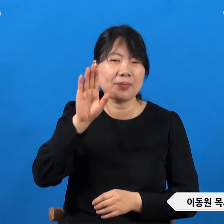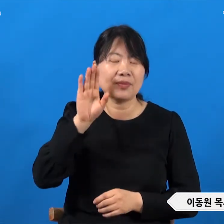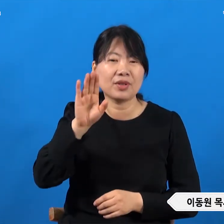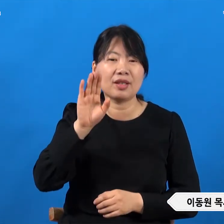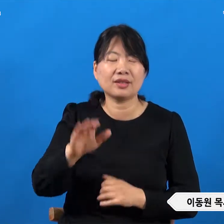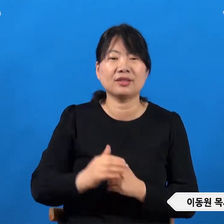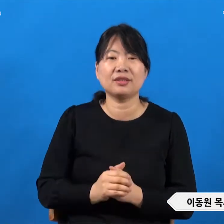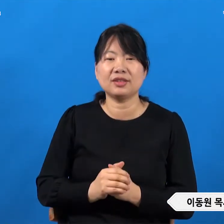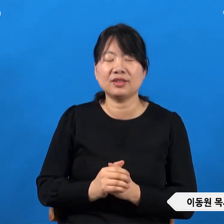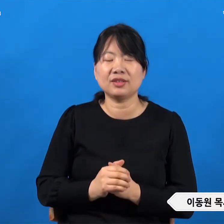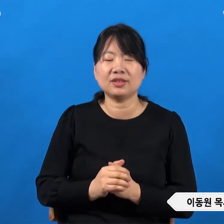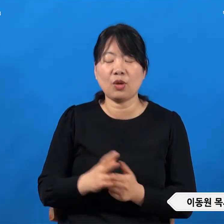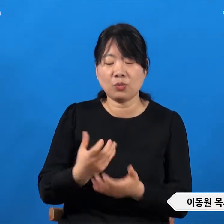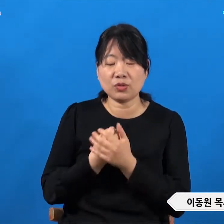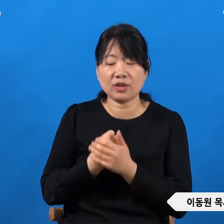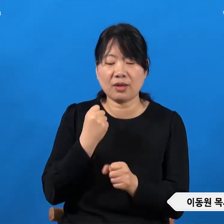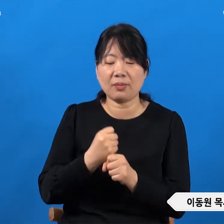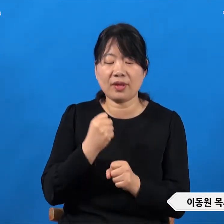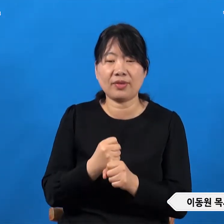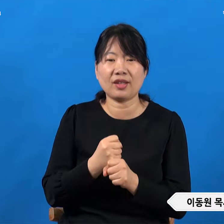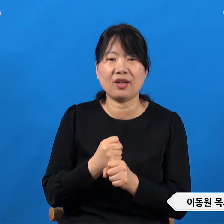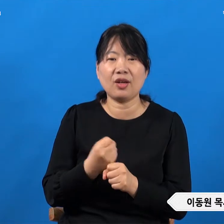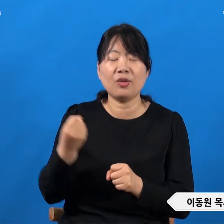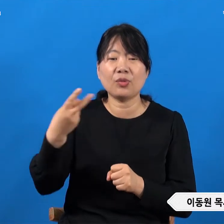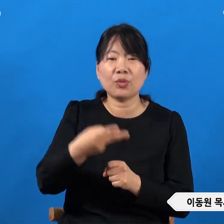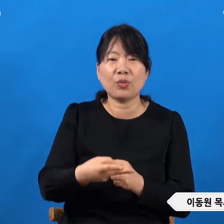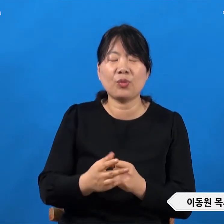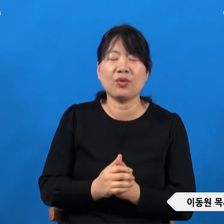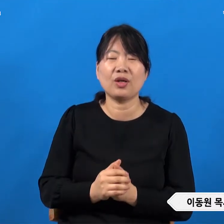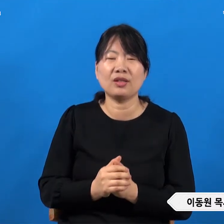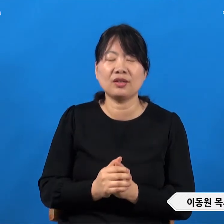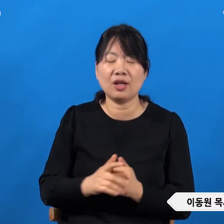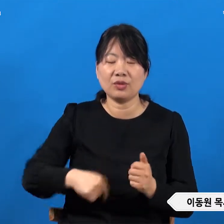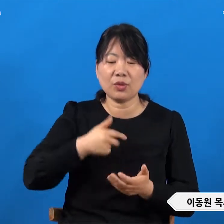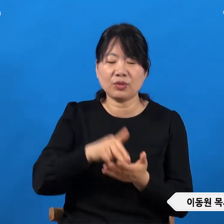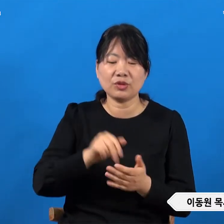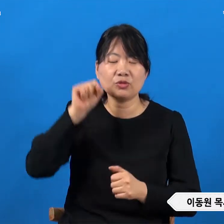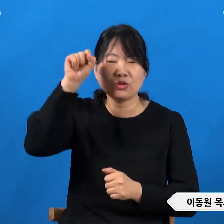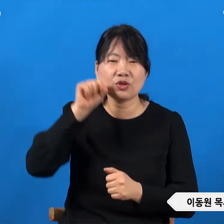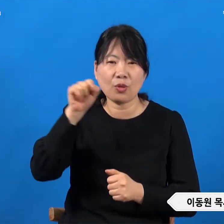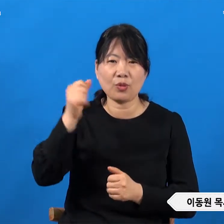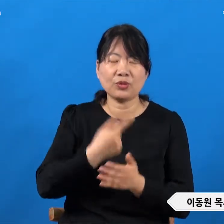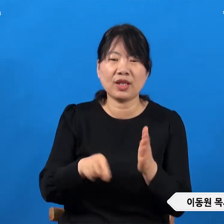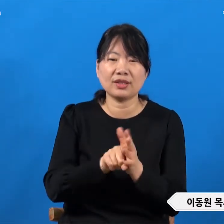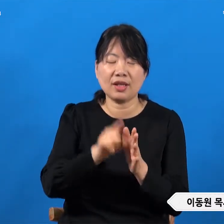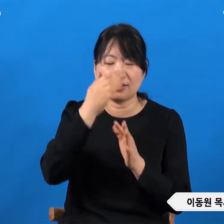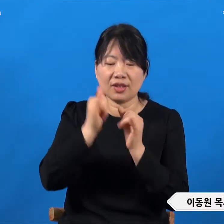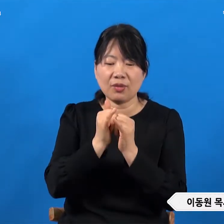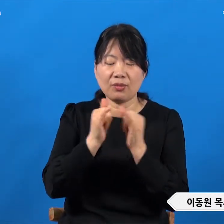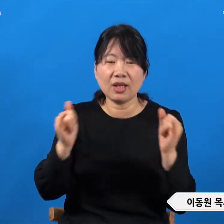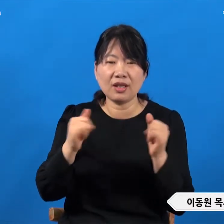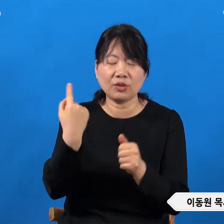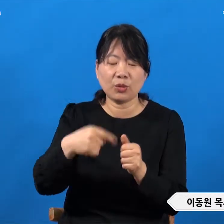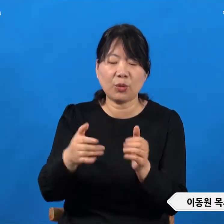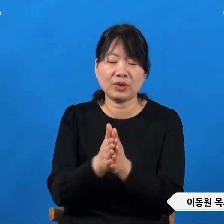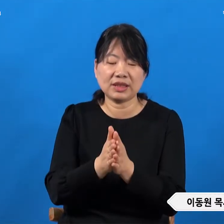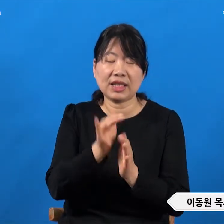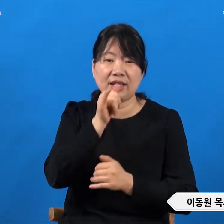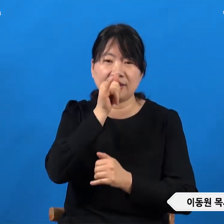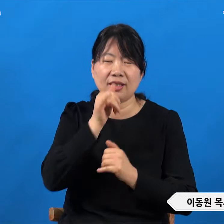미래를 품게 만들고 또 독립운동을 고취하기 위해서 젊은이들 교육을